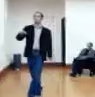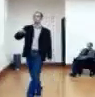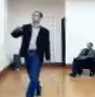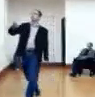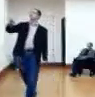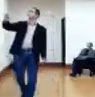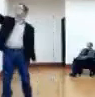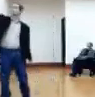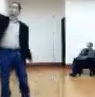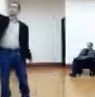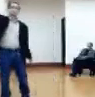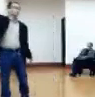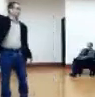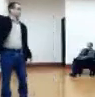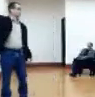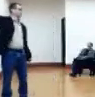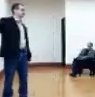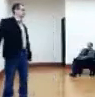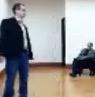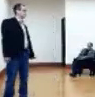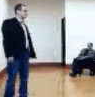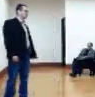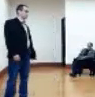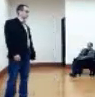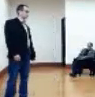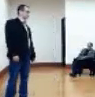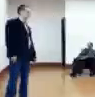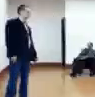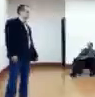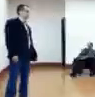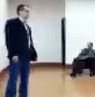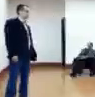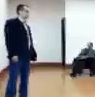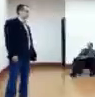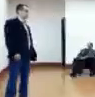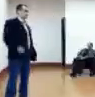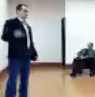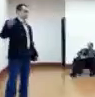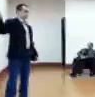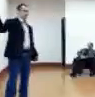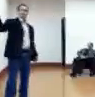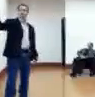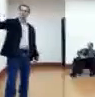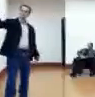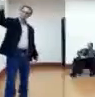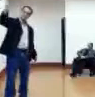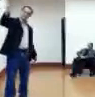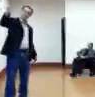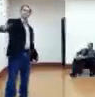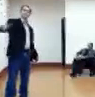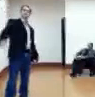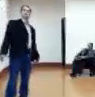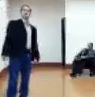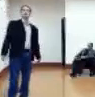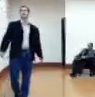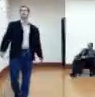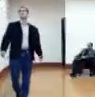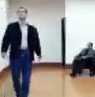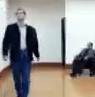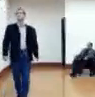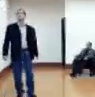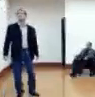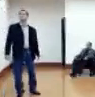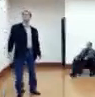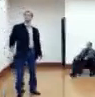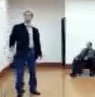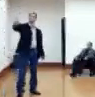visualmente y es diseño visual. Entonces aplicaba juntar los contenidos y convertirlo en una experiencia de docencia